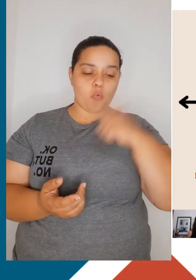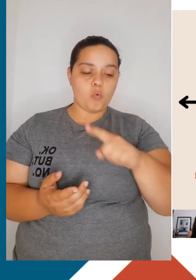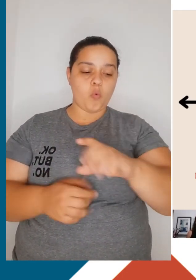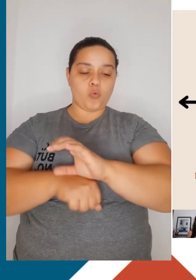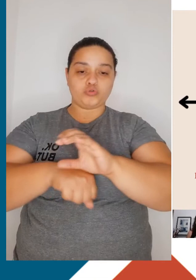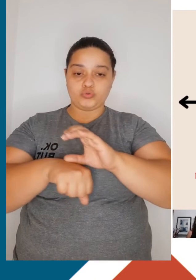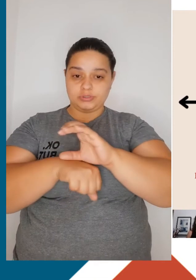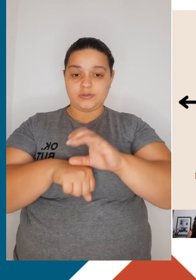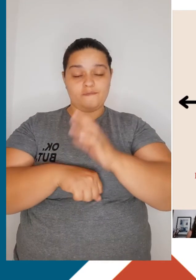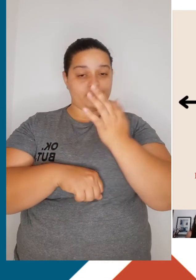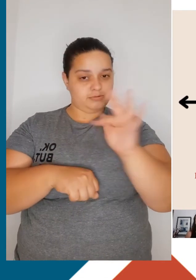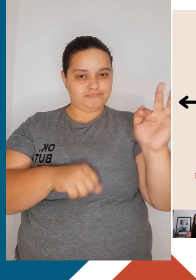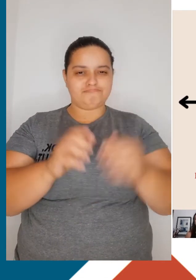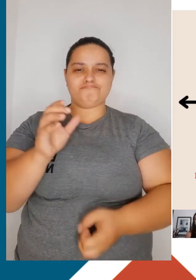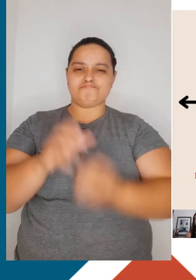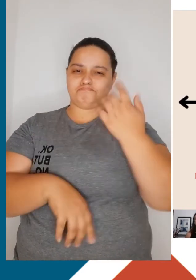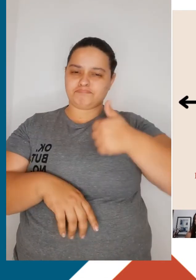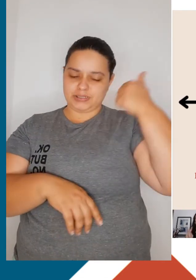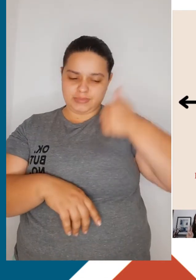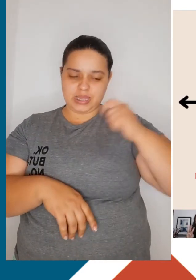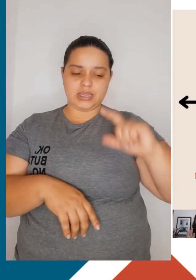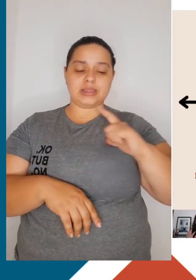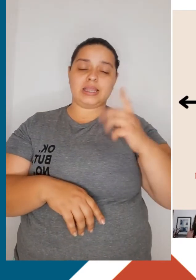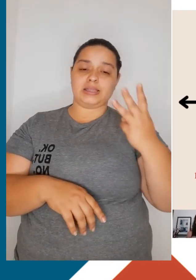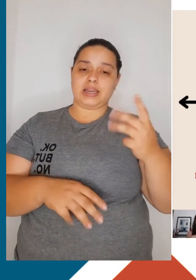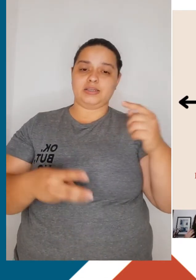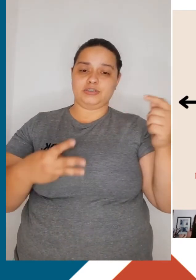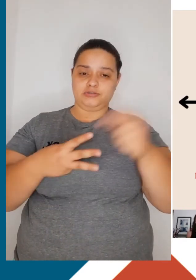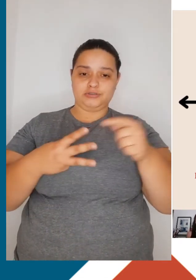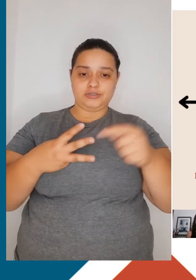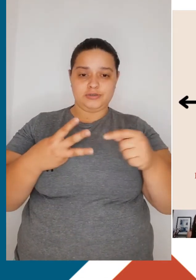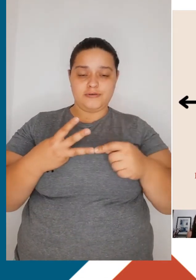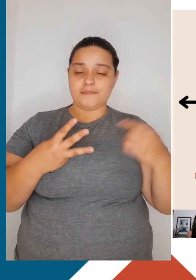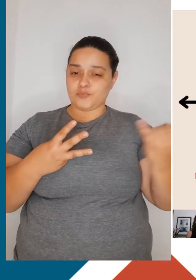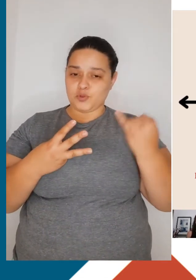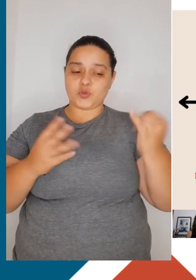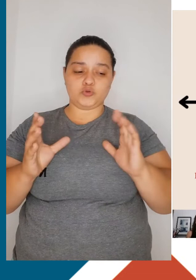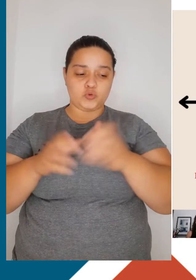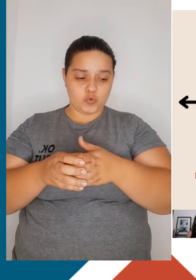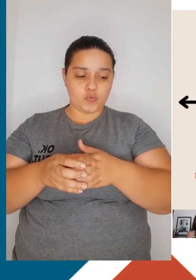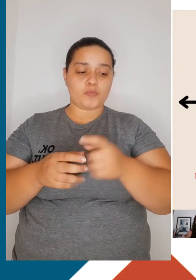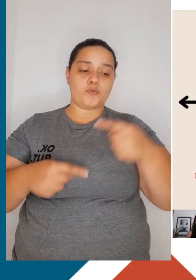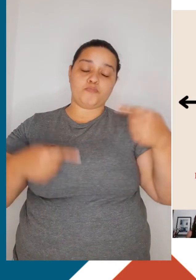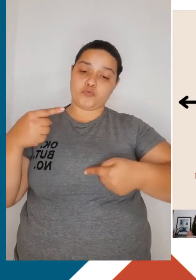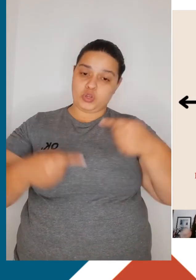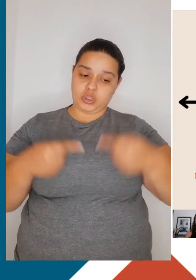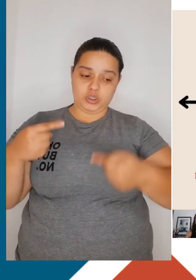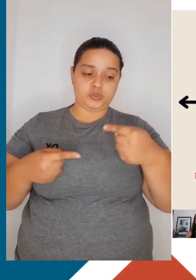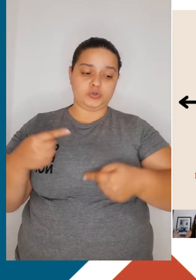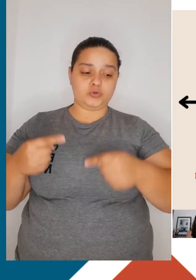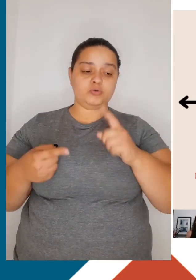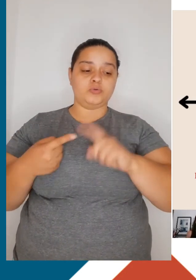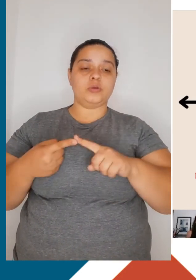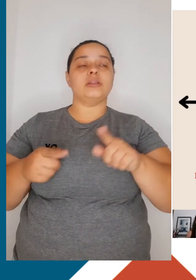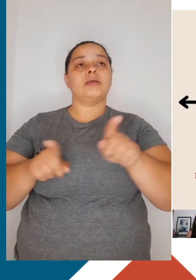primeira Constituição Francesa. E é importante a gente saber que tem 3 importantes grupos disputando aí o cenário político e o